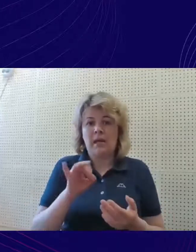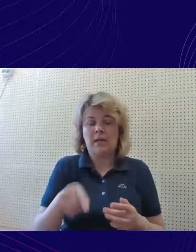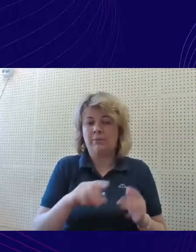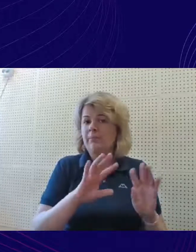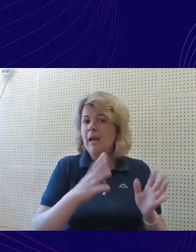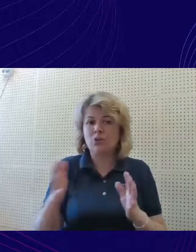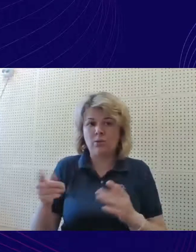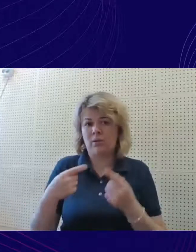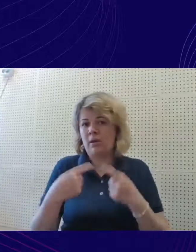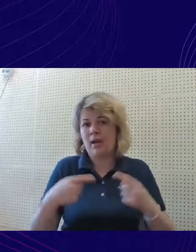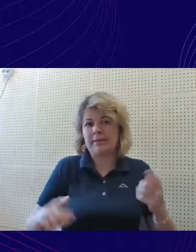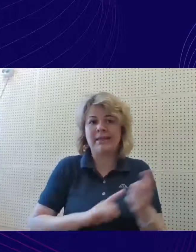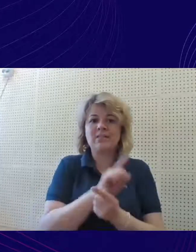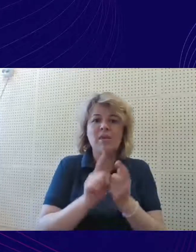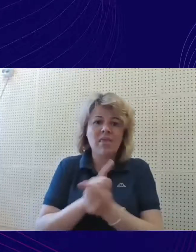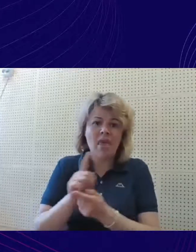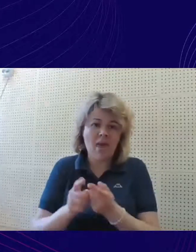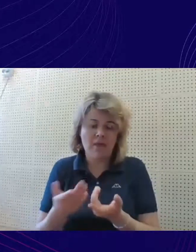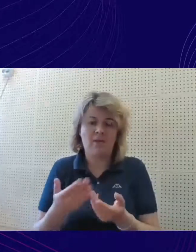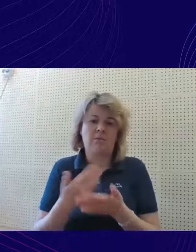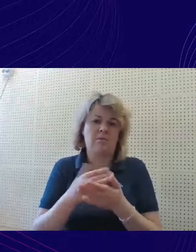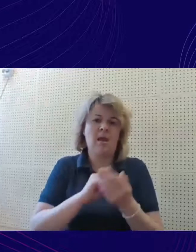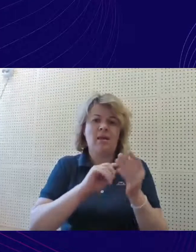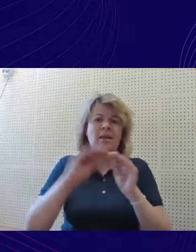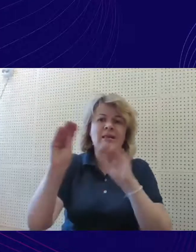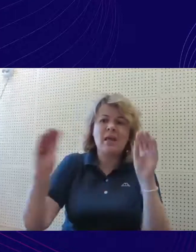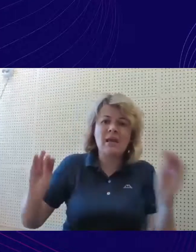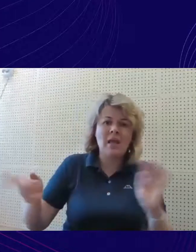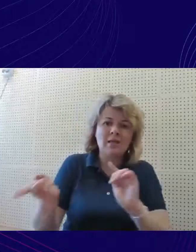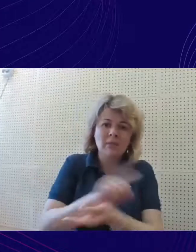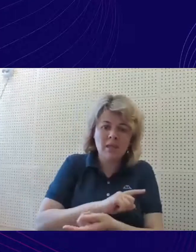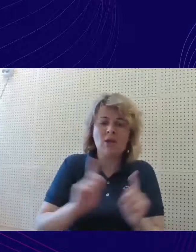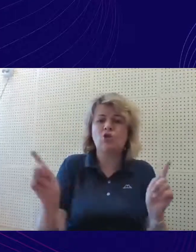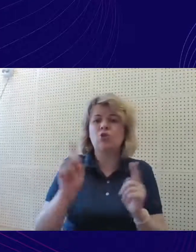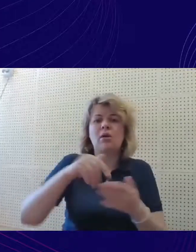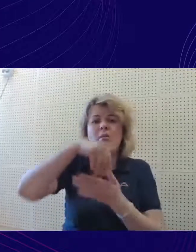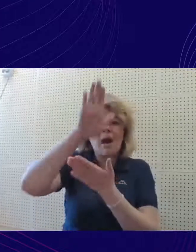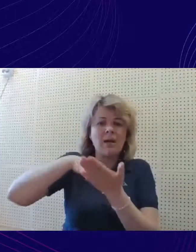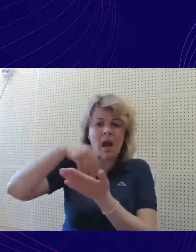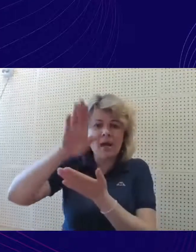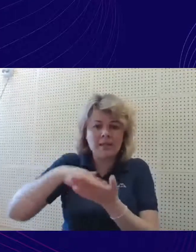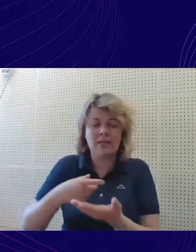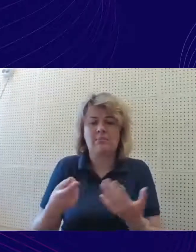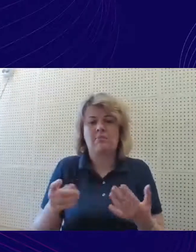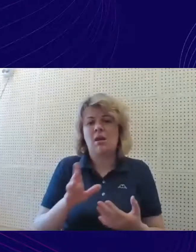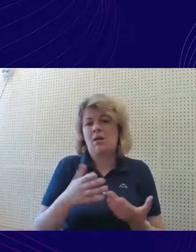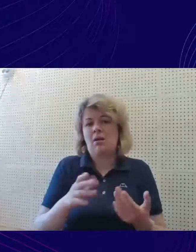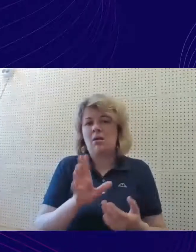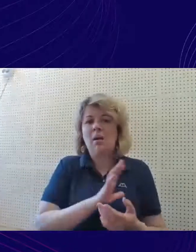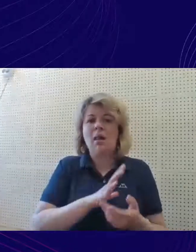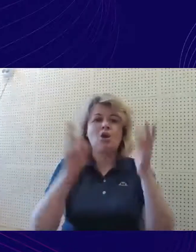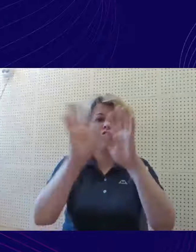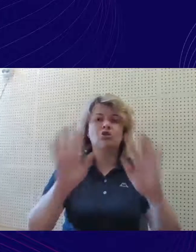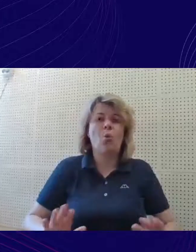происходят изменения с интерьерами, что-то покрасили, какая-то штора была синяя,